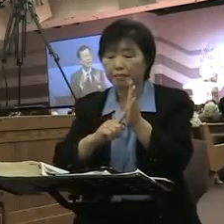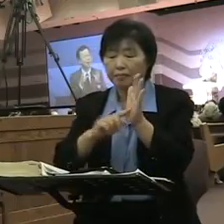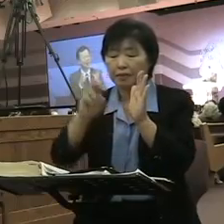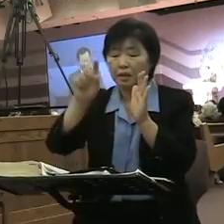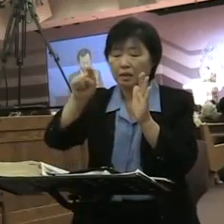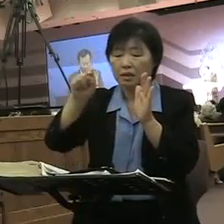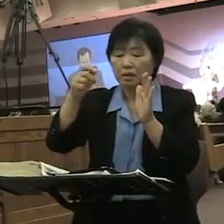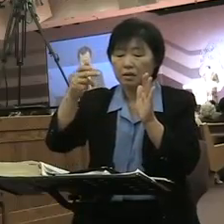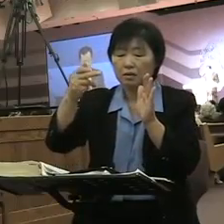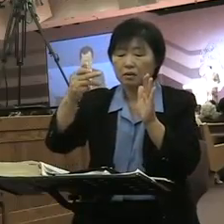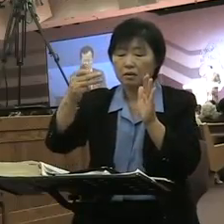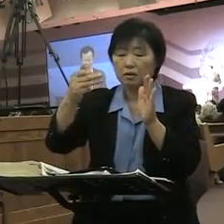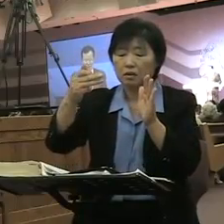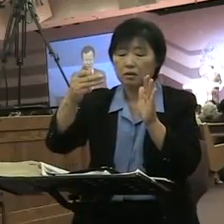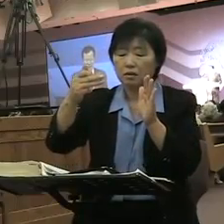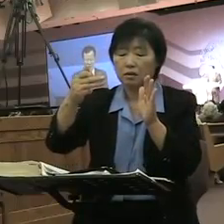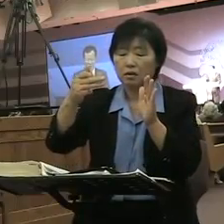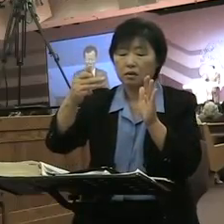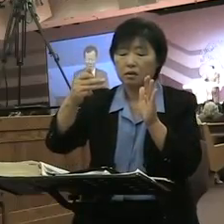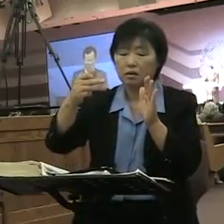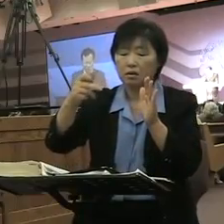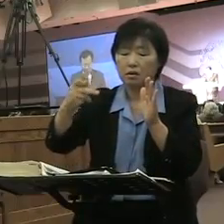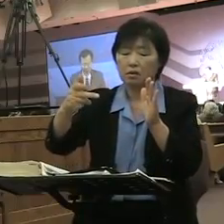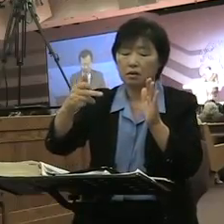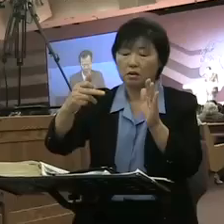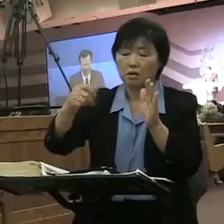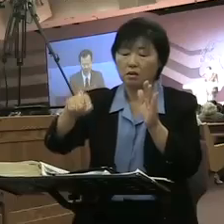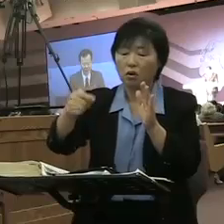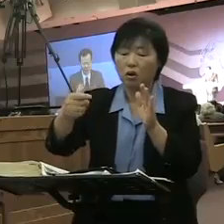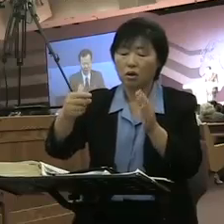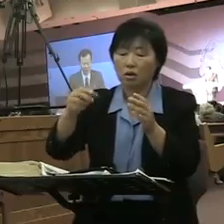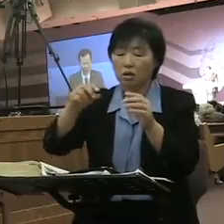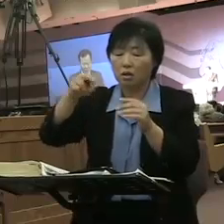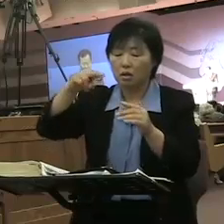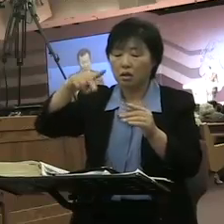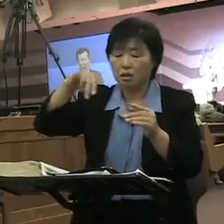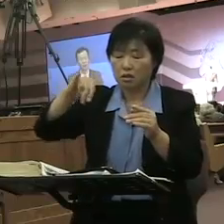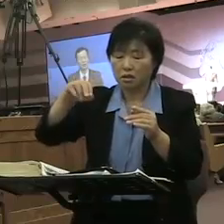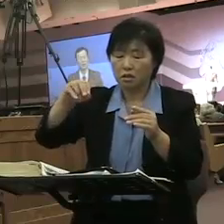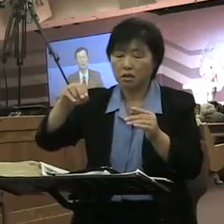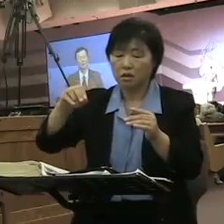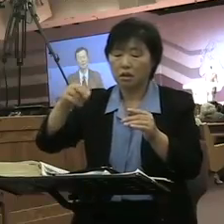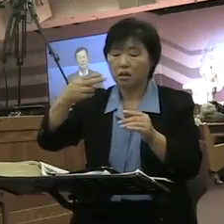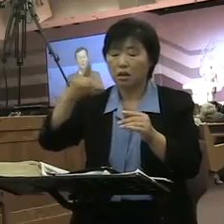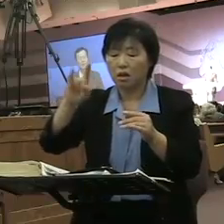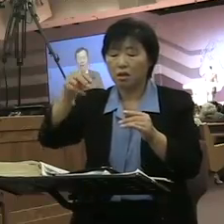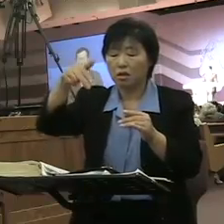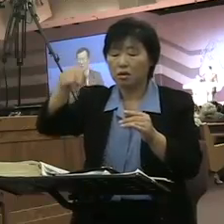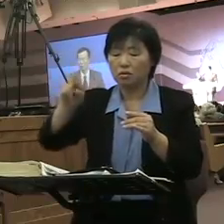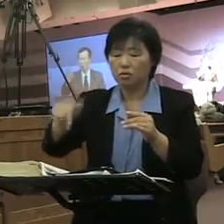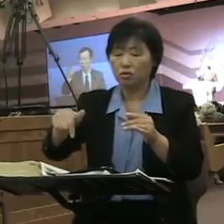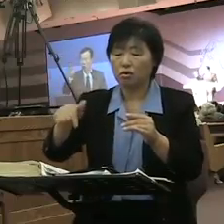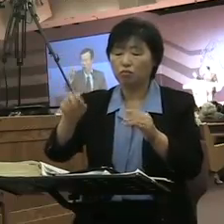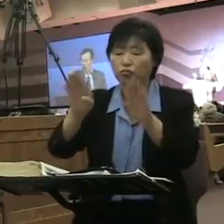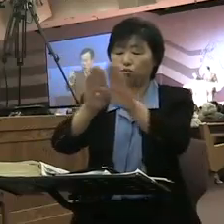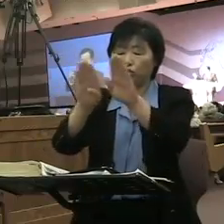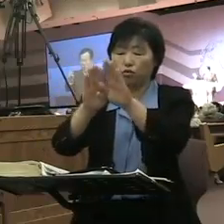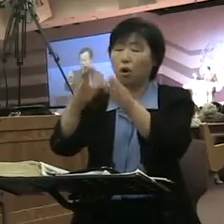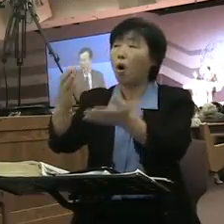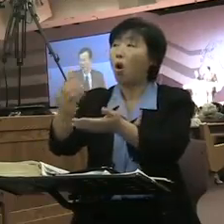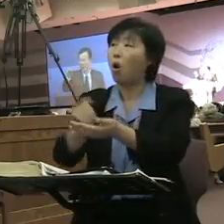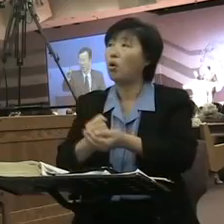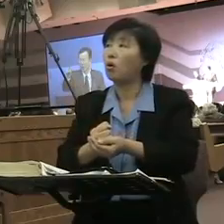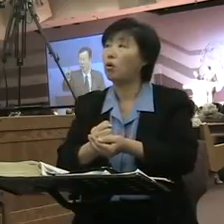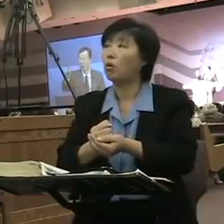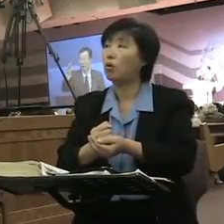17절 마지막 이 한 문장입니다. 너의 씨가 그 대적의 문을 얻으리라. 대적의 문을 얻는다는